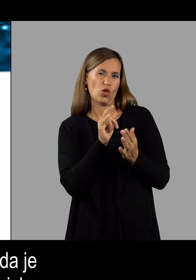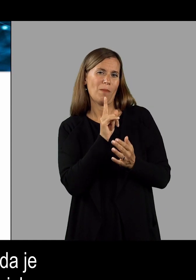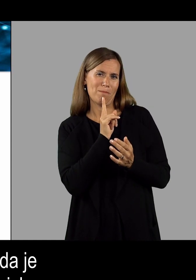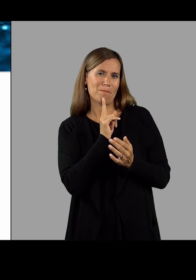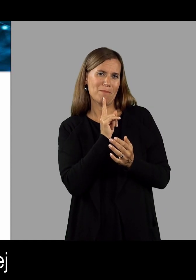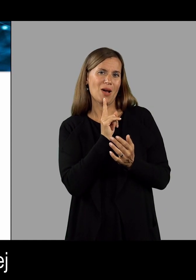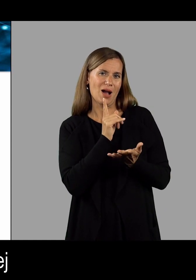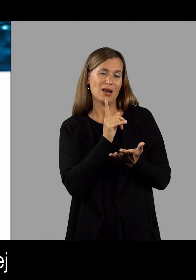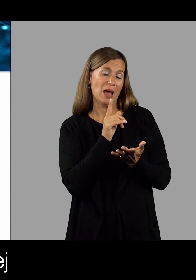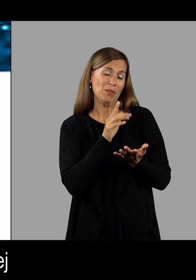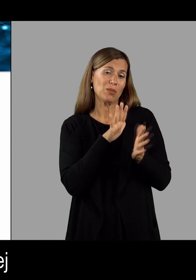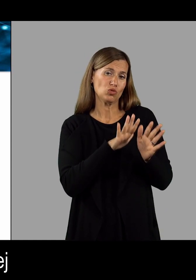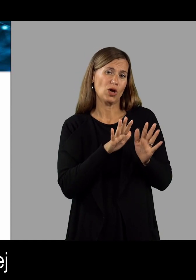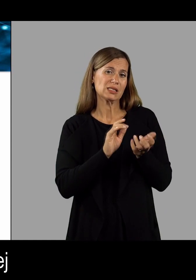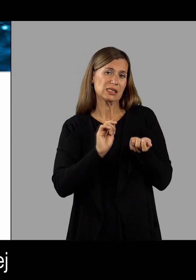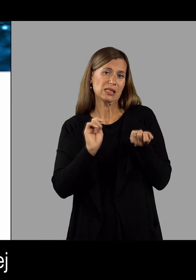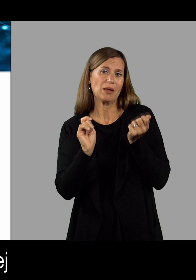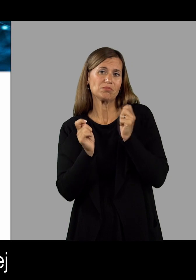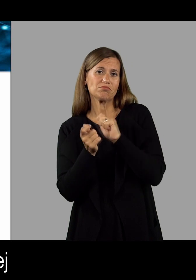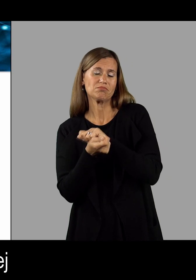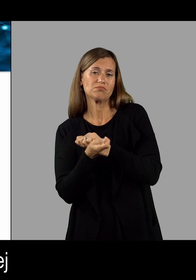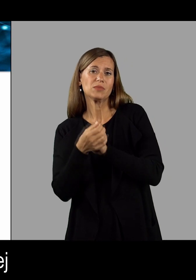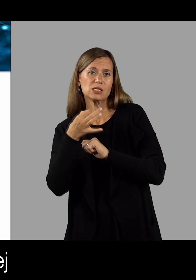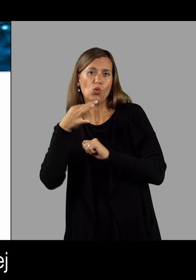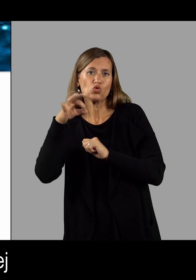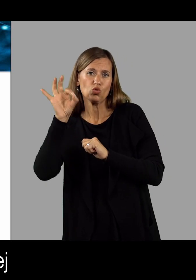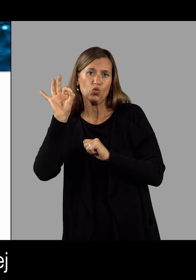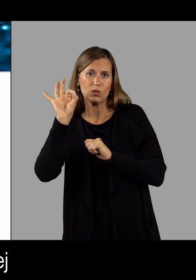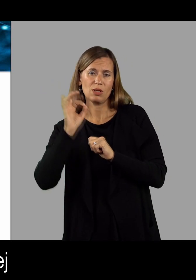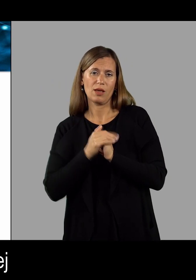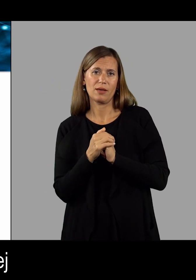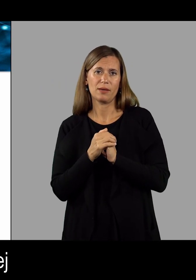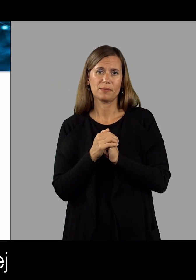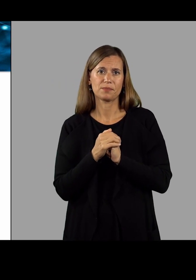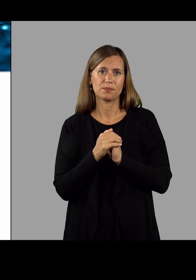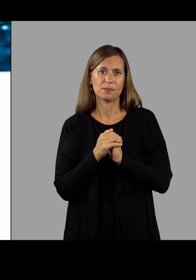vedno določene napake. In tudi recimo, ko poskusimo uporabljati